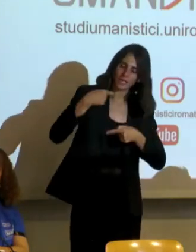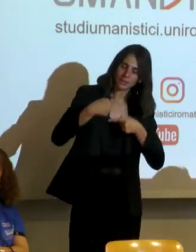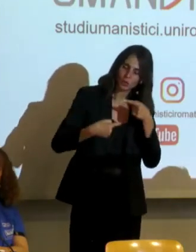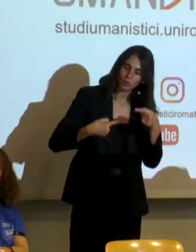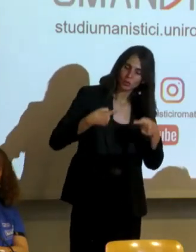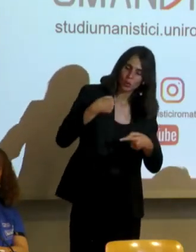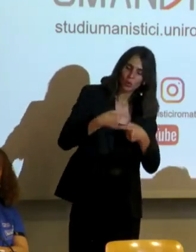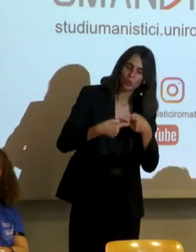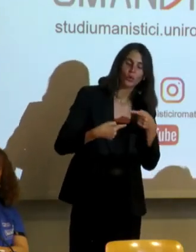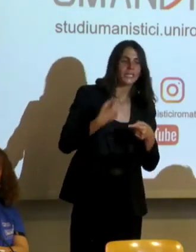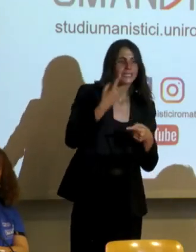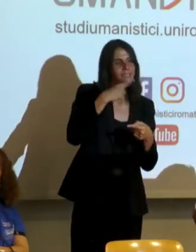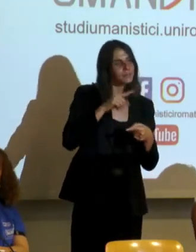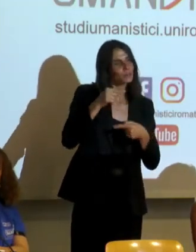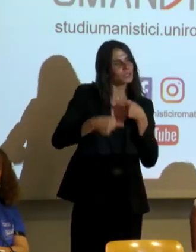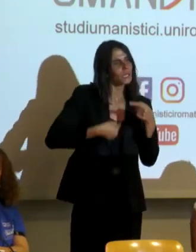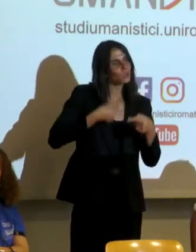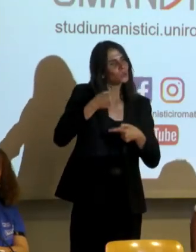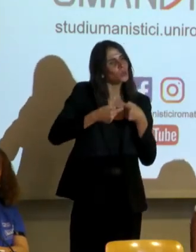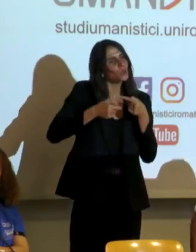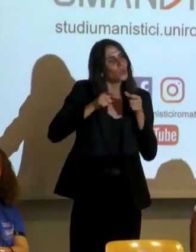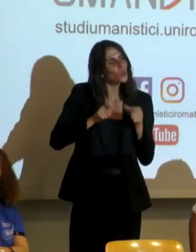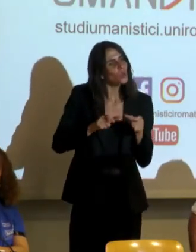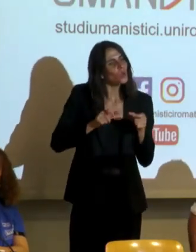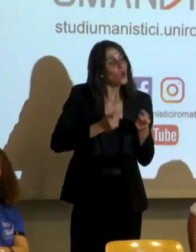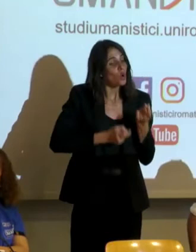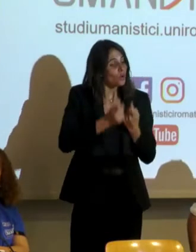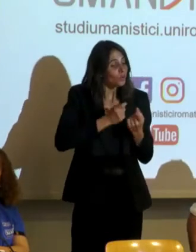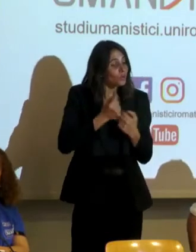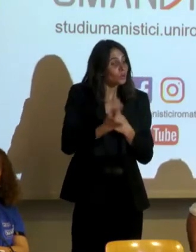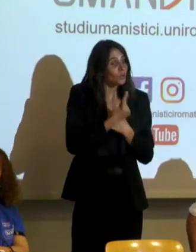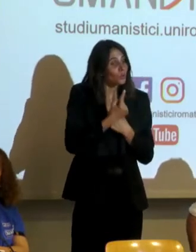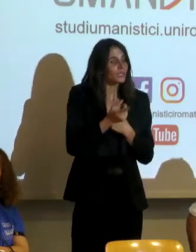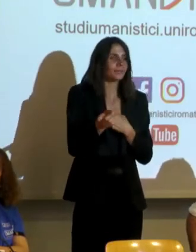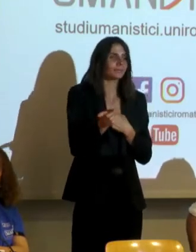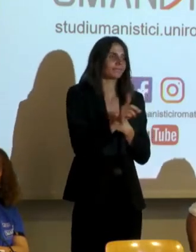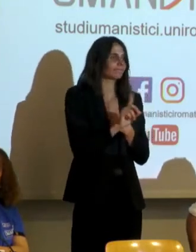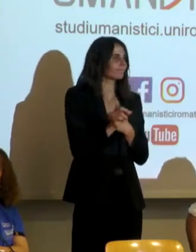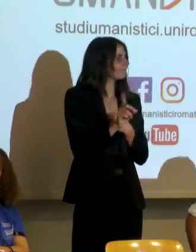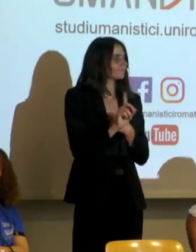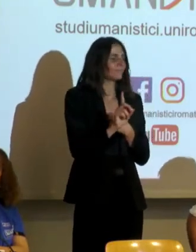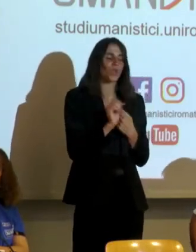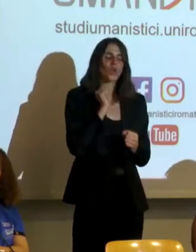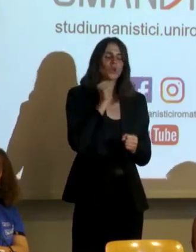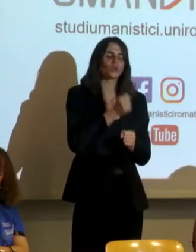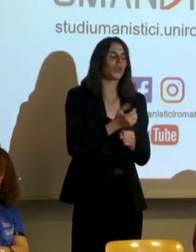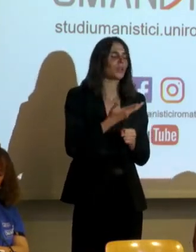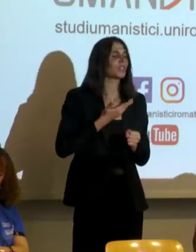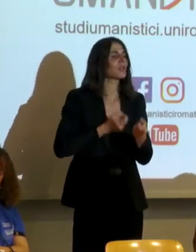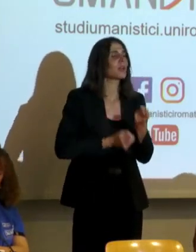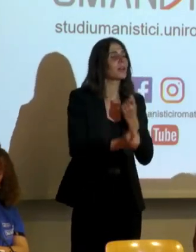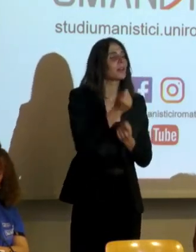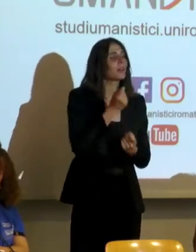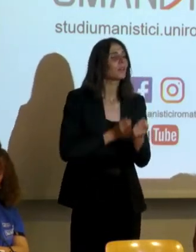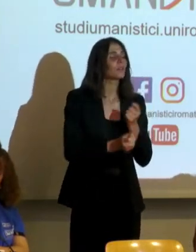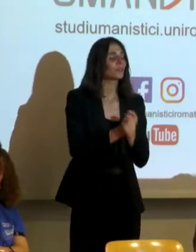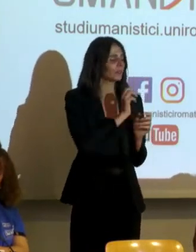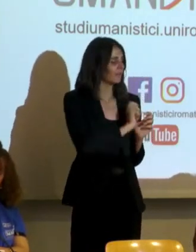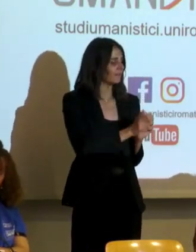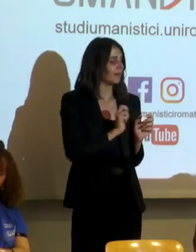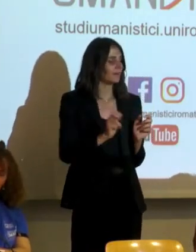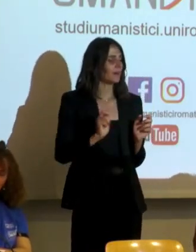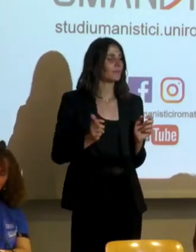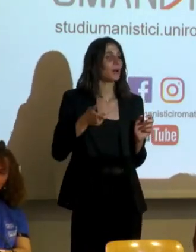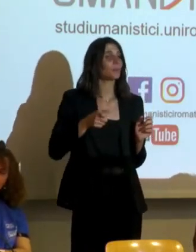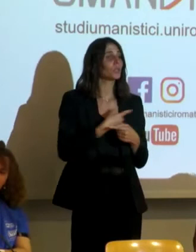a un certo tipo di fonti soltanto, ma le fonti per la storia sono tantissime e sono sempre di più, perché si possono studiare i